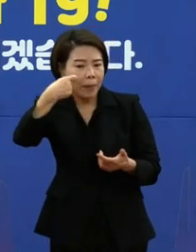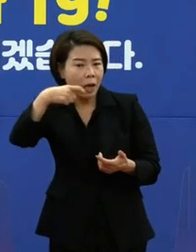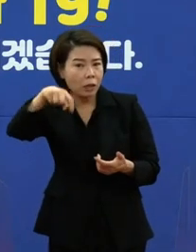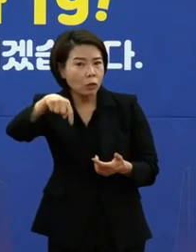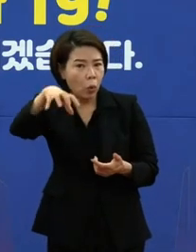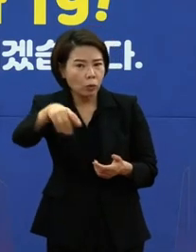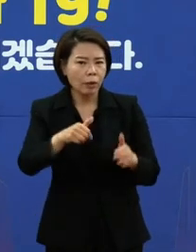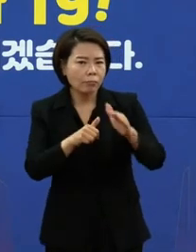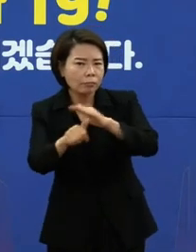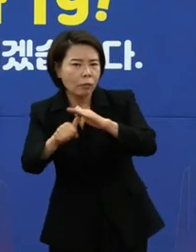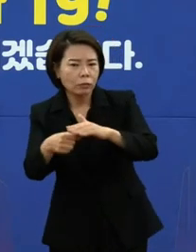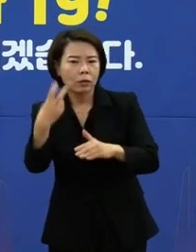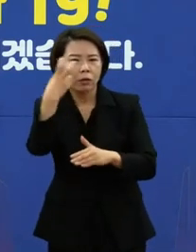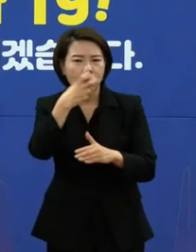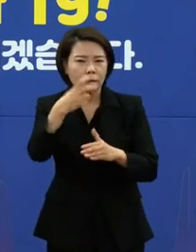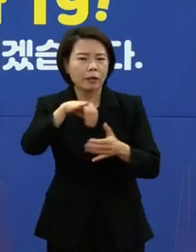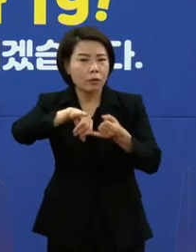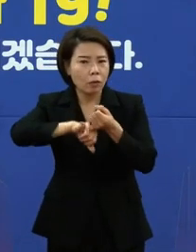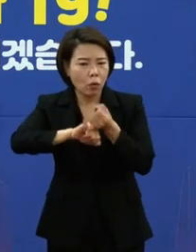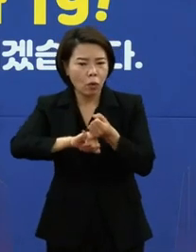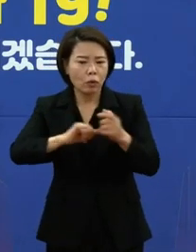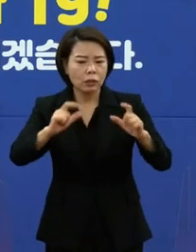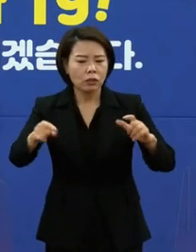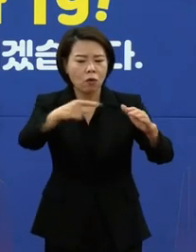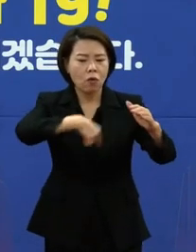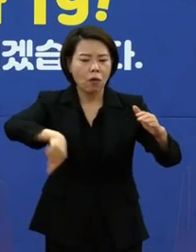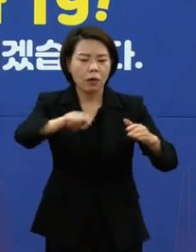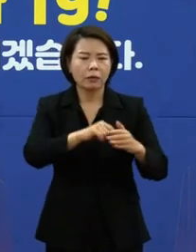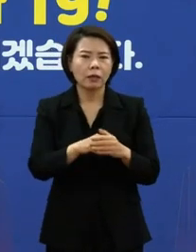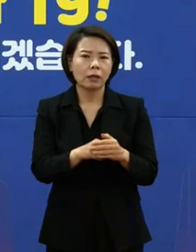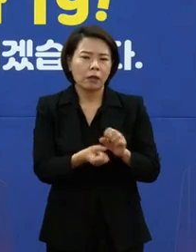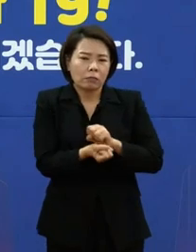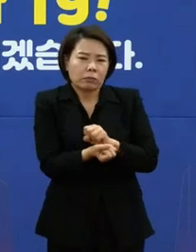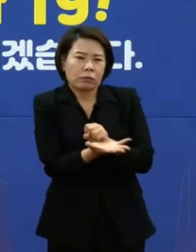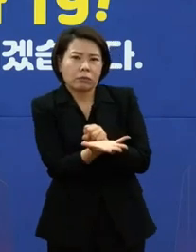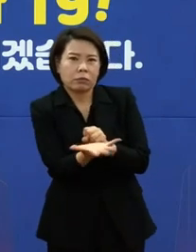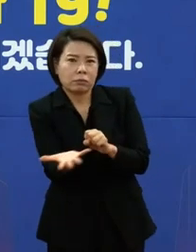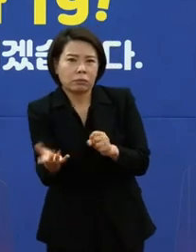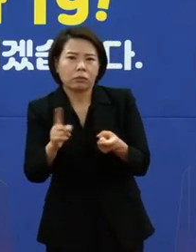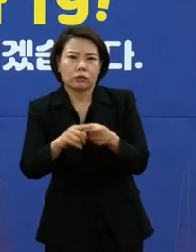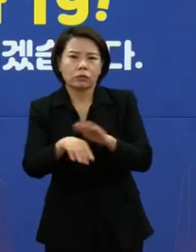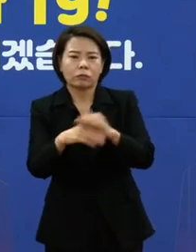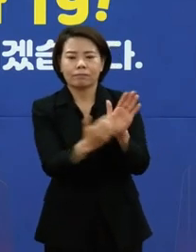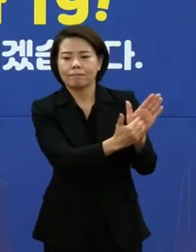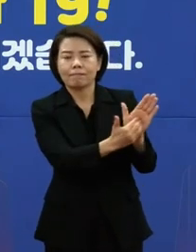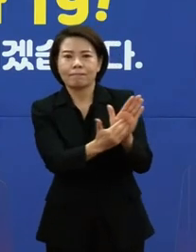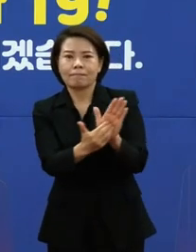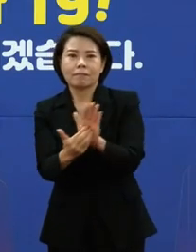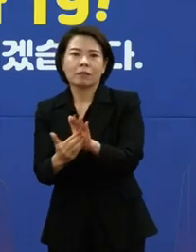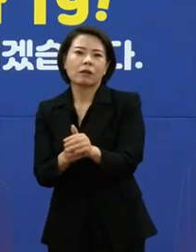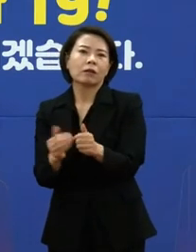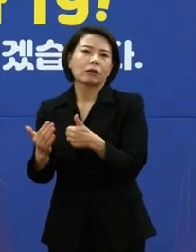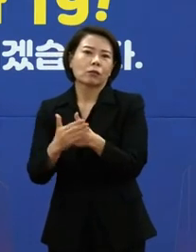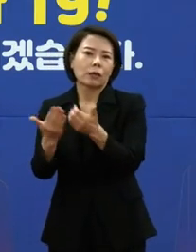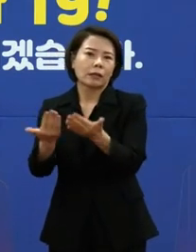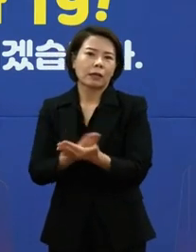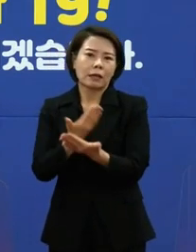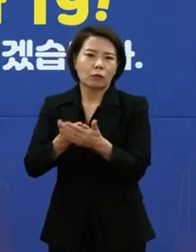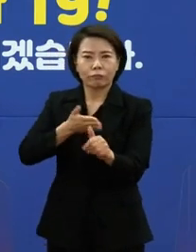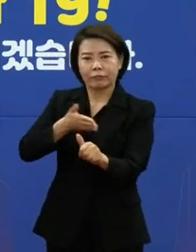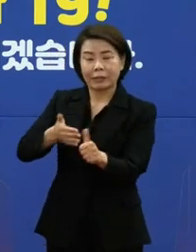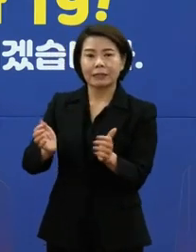방문해 검사를 받아 지역 내 조용한 전파를 막을 수 있도록 협조해달라고